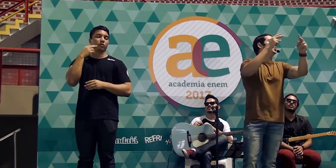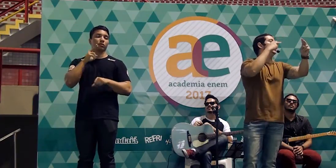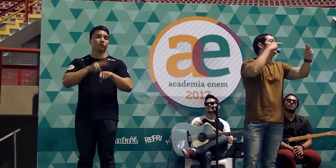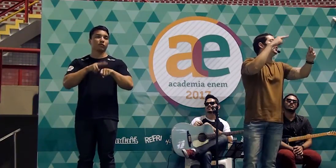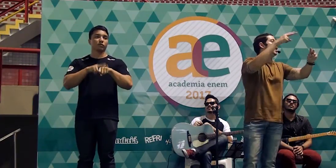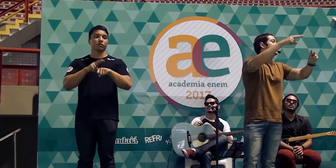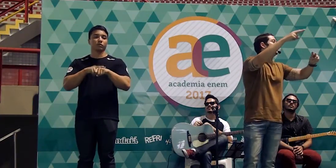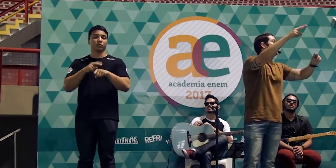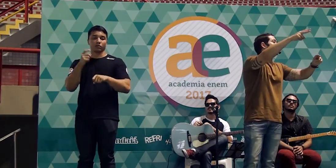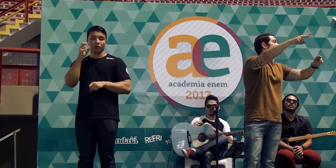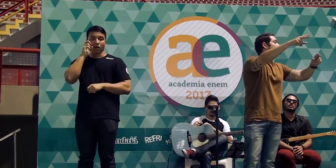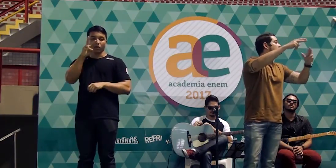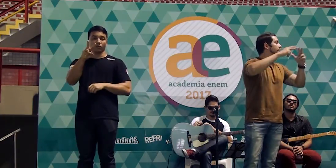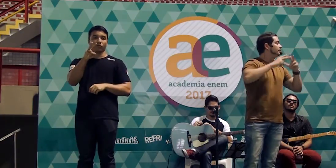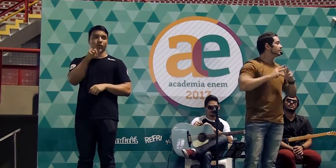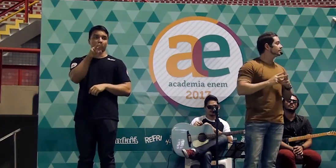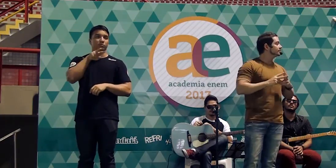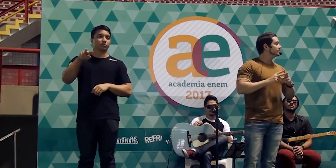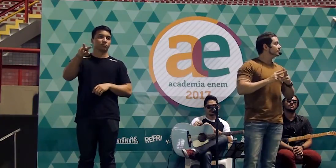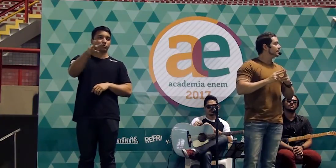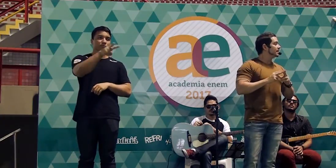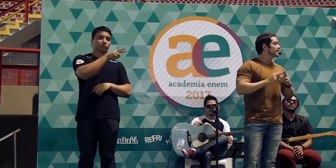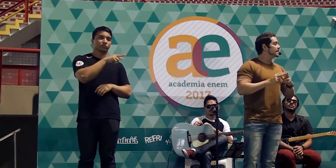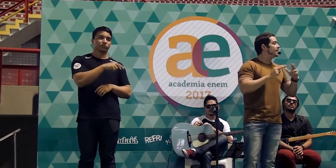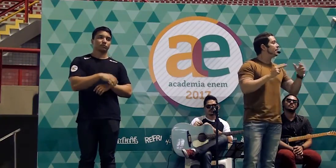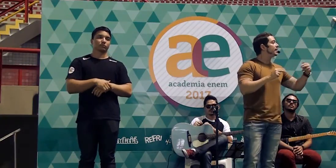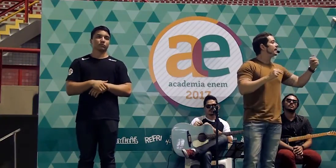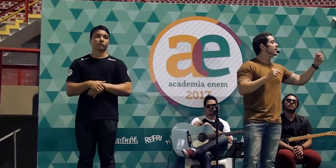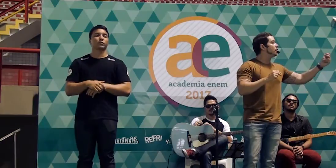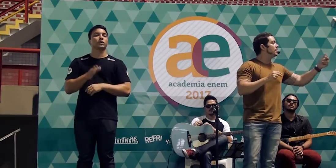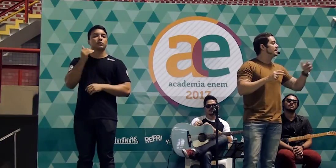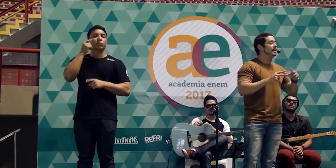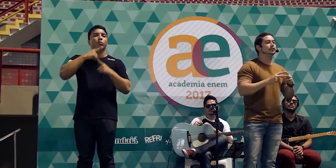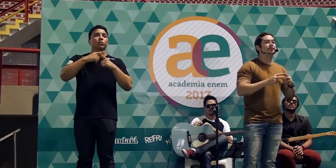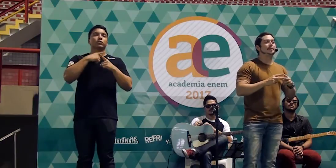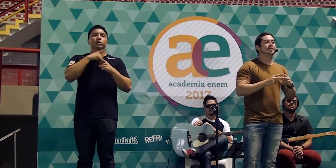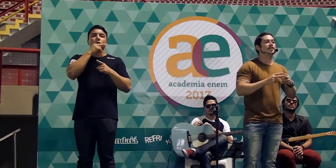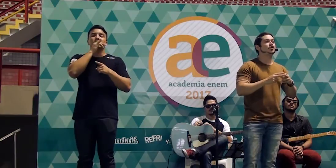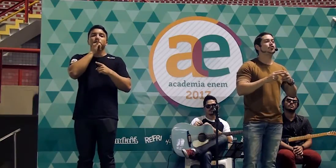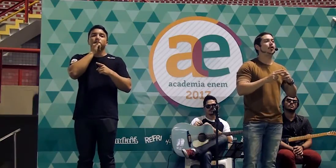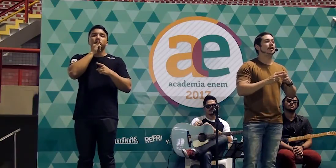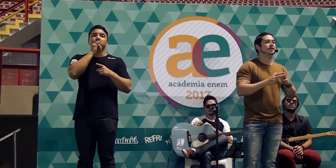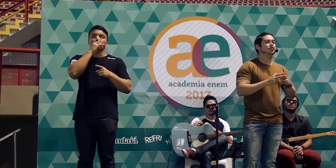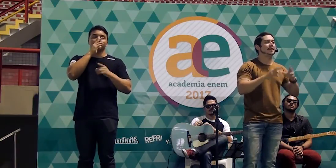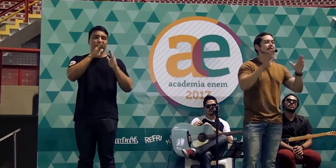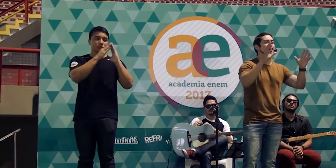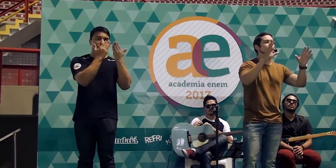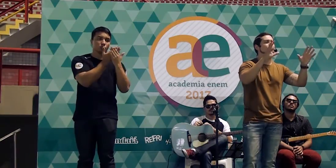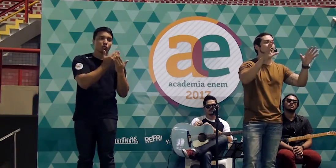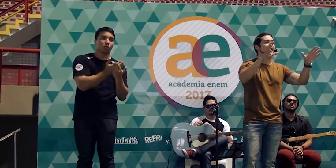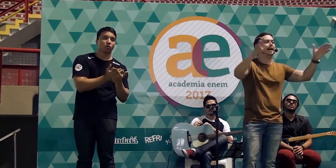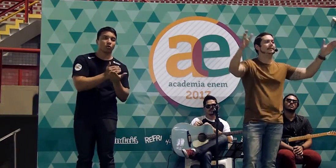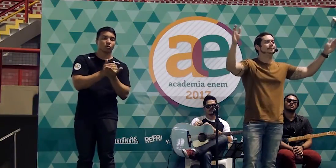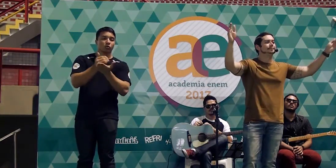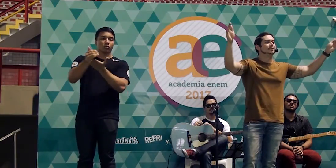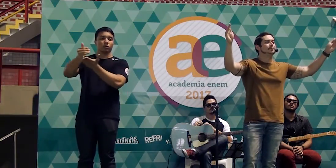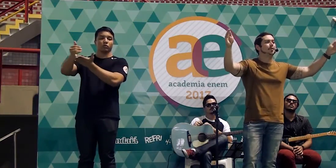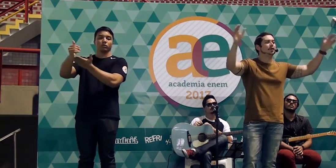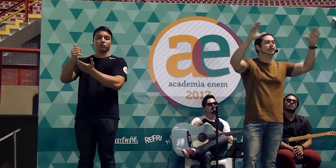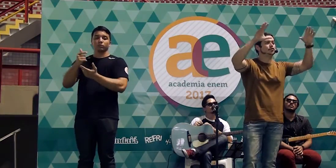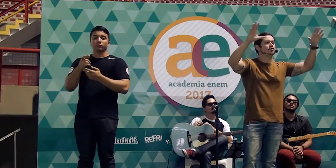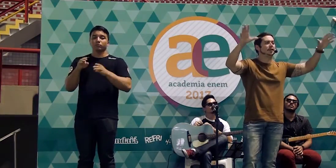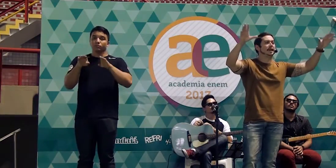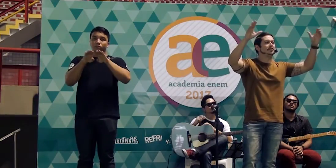Para a gente poder vigiar quem está no banco. Sabe por que com o passar do tempo as escolas começaram a